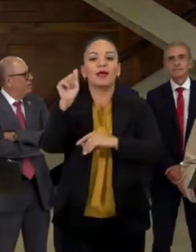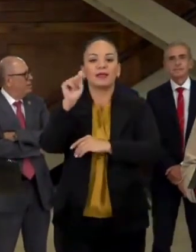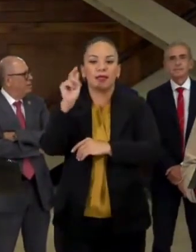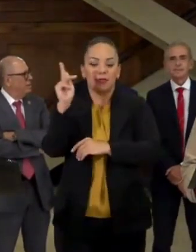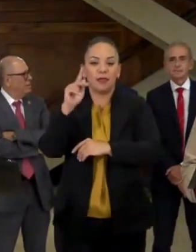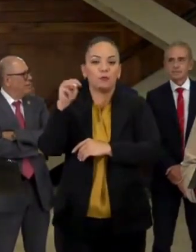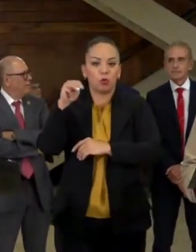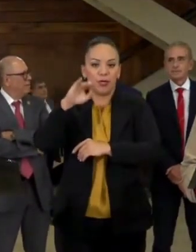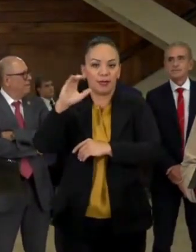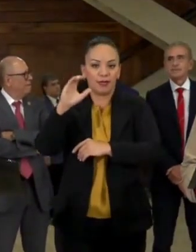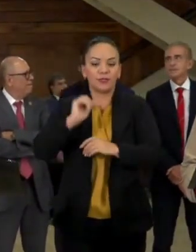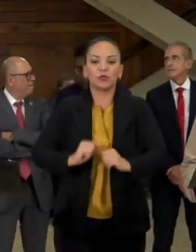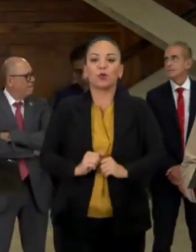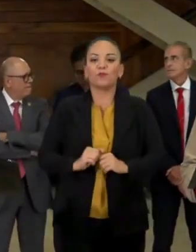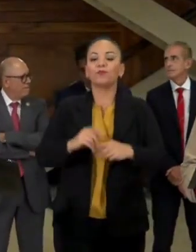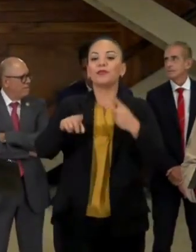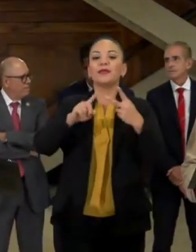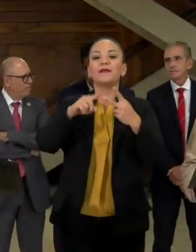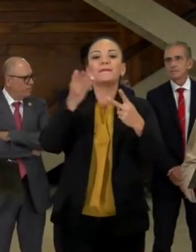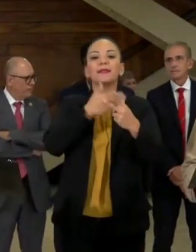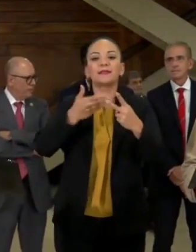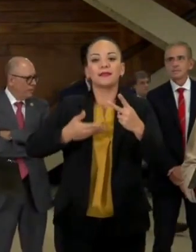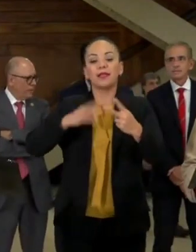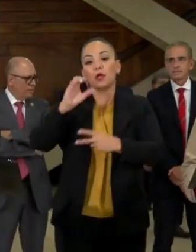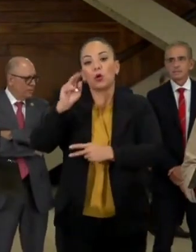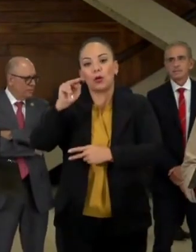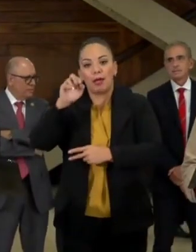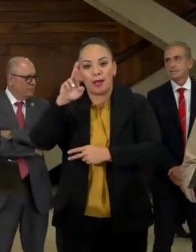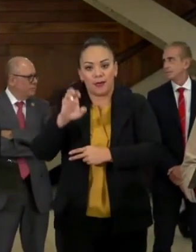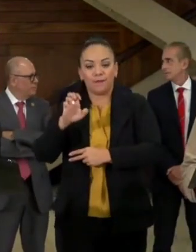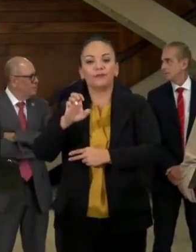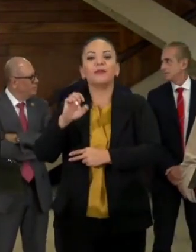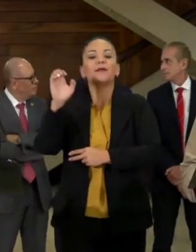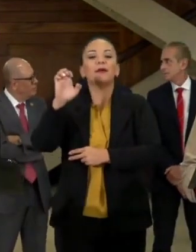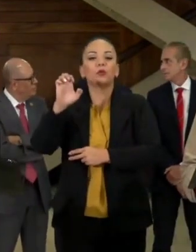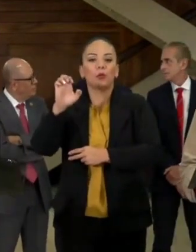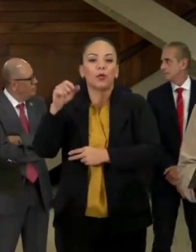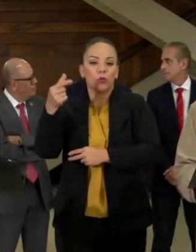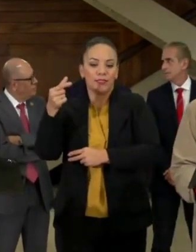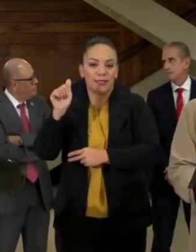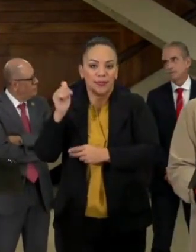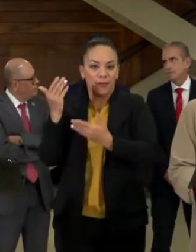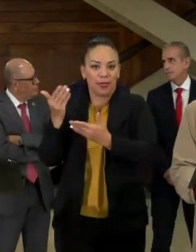Catarina Müller Castro, y del presidente del CONARE, don Emanuel González Alvarado.